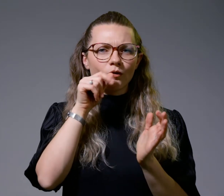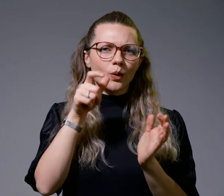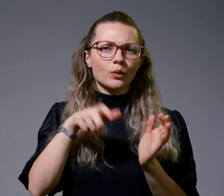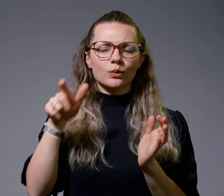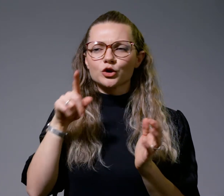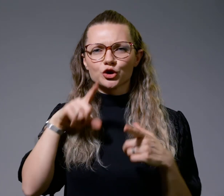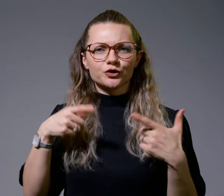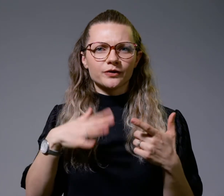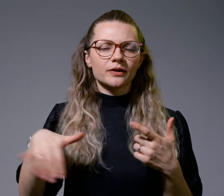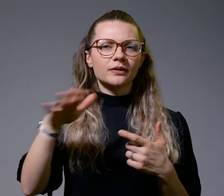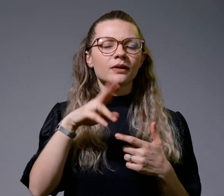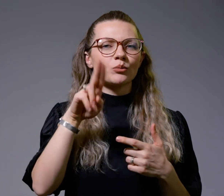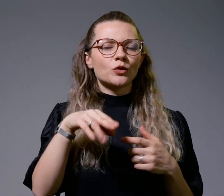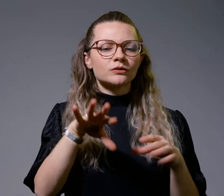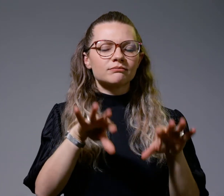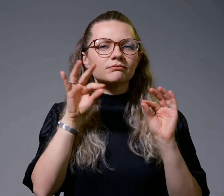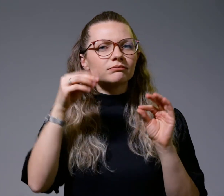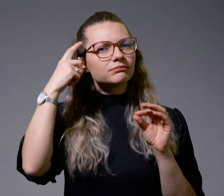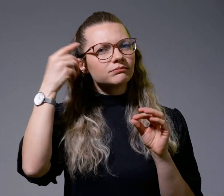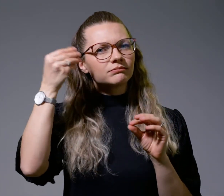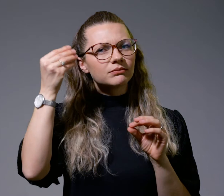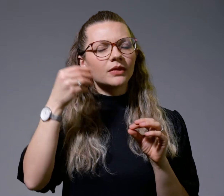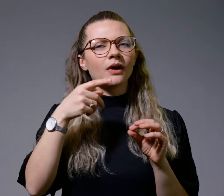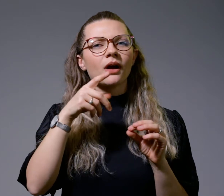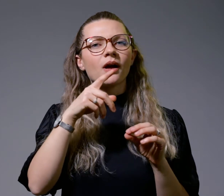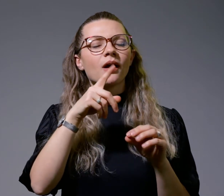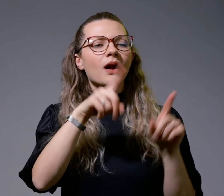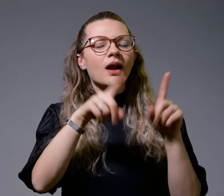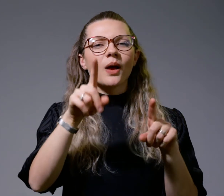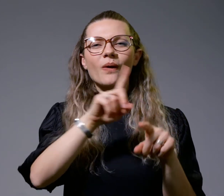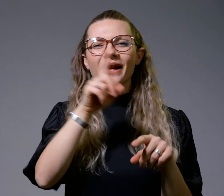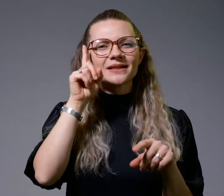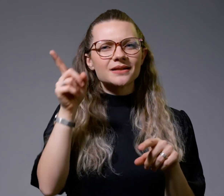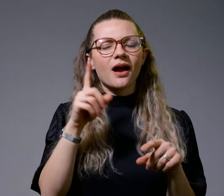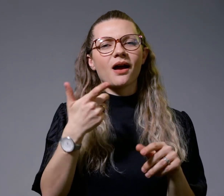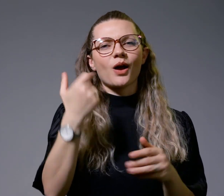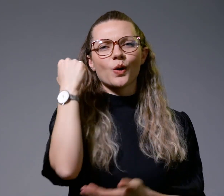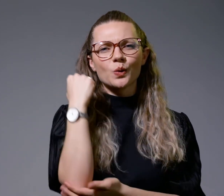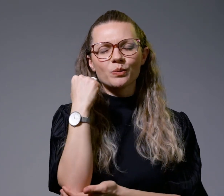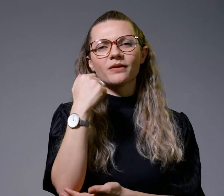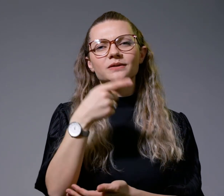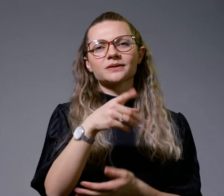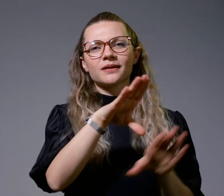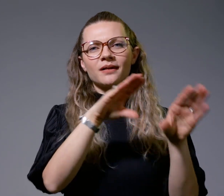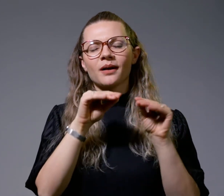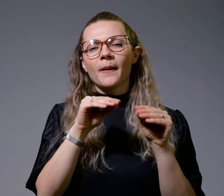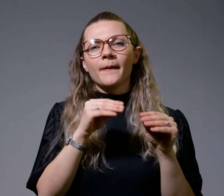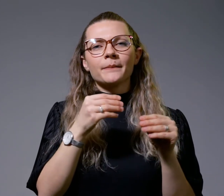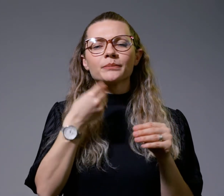да извлече поука од нечие незнаење или глупавост и да ја пренесе лекцијата